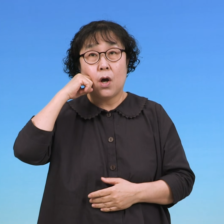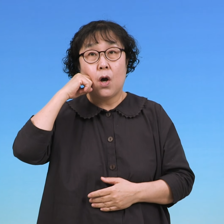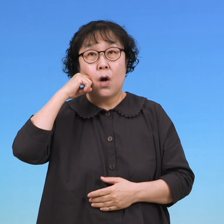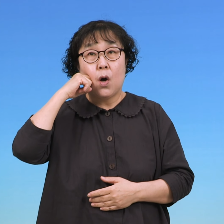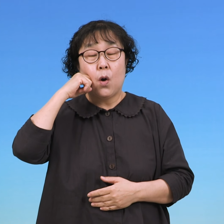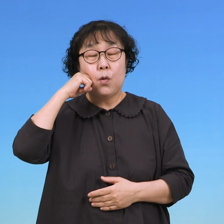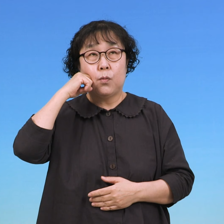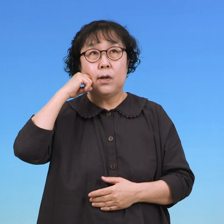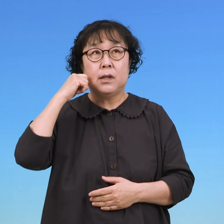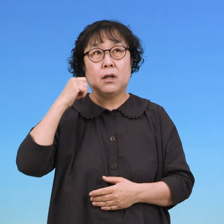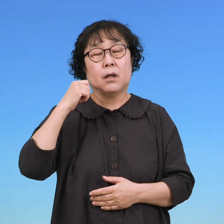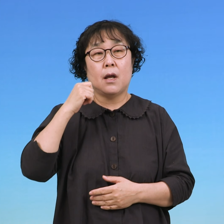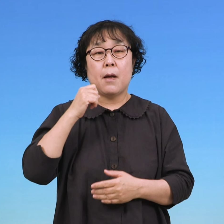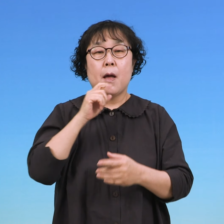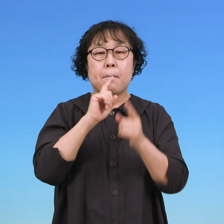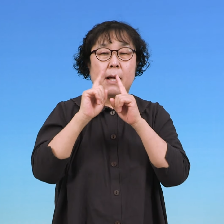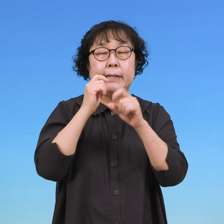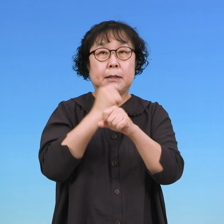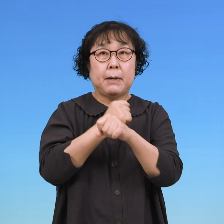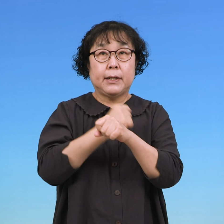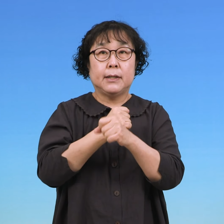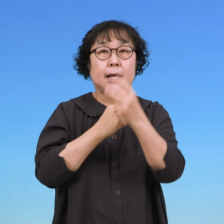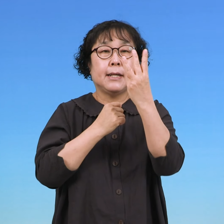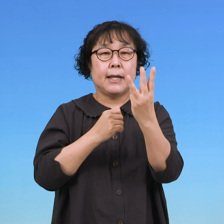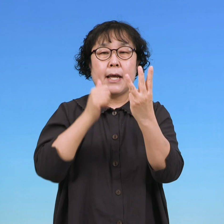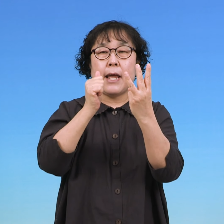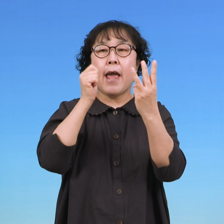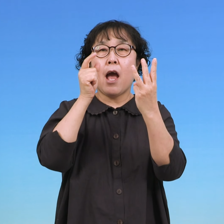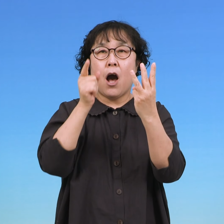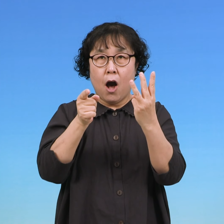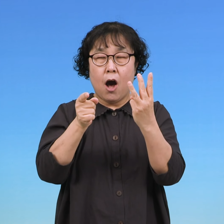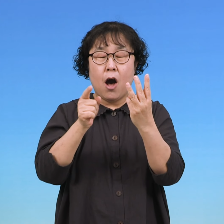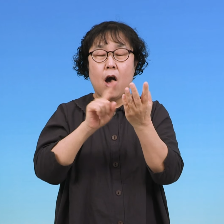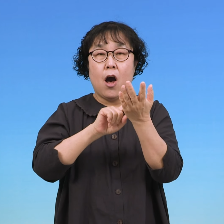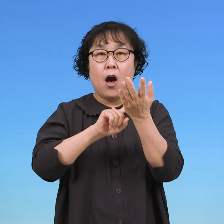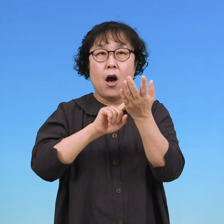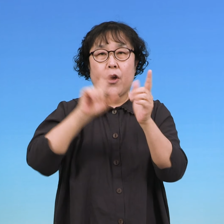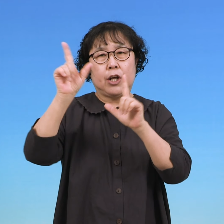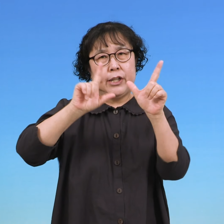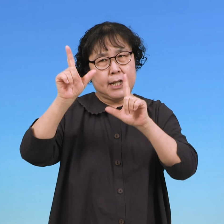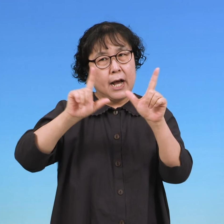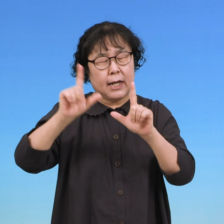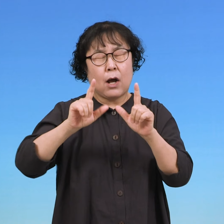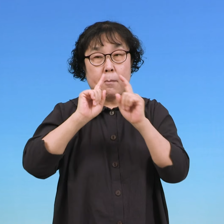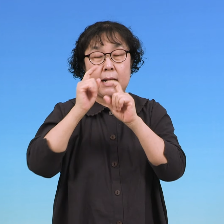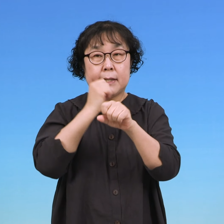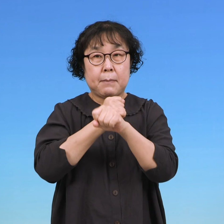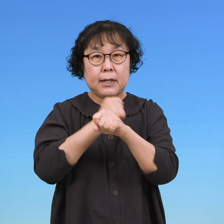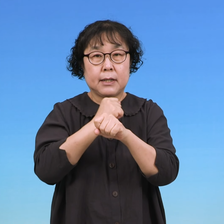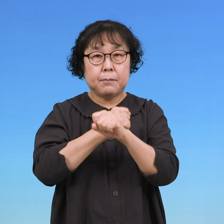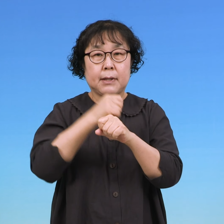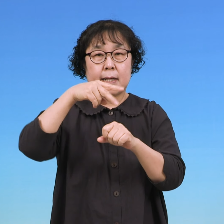그것을 삼허현상, 이것을 가지고 지적을 그 책에서 하셨습니다. 그 생각이 제가